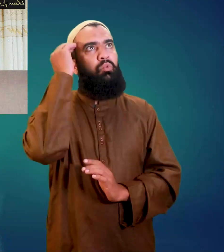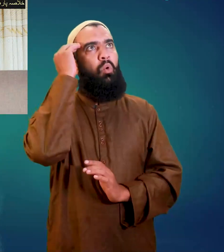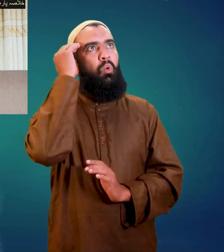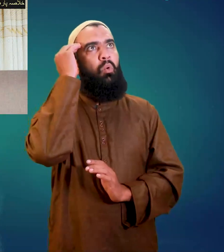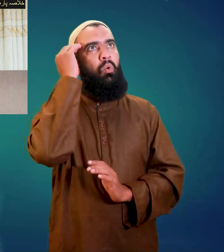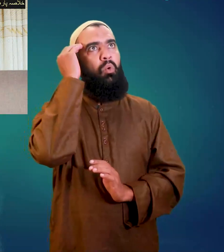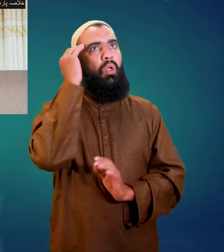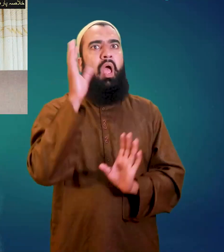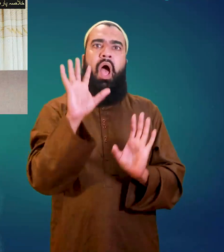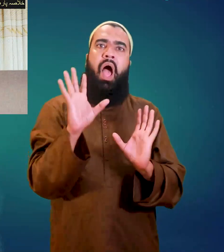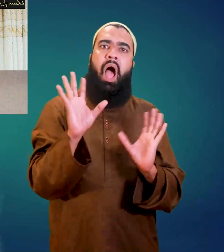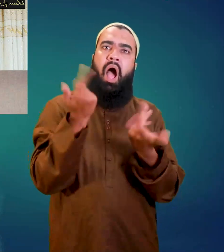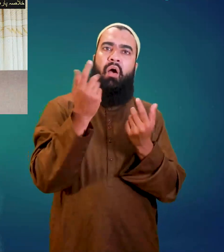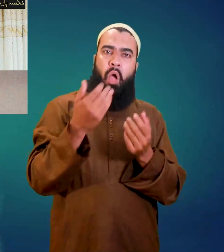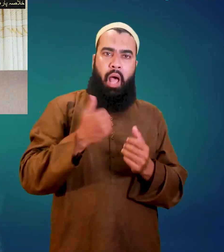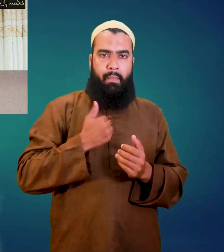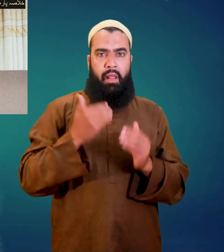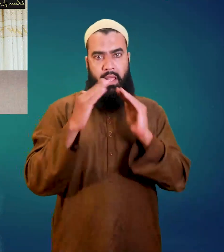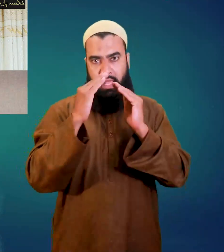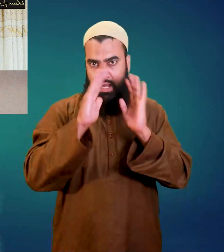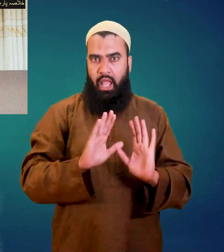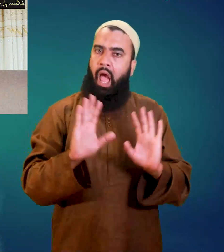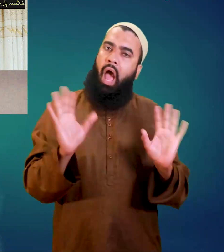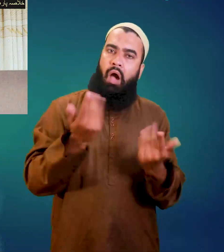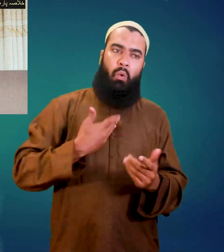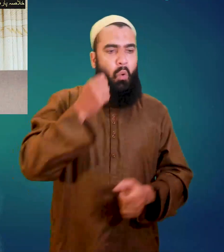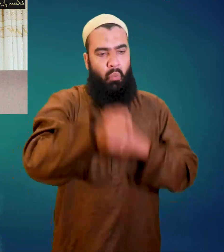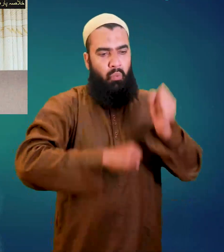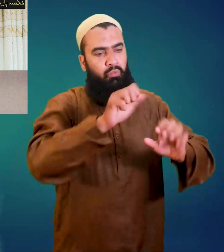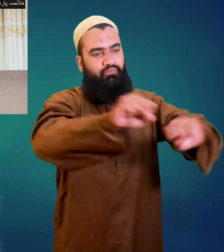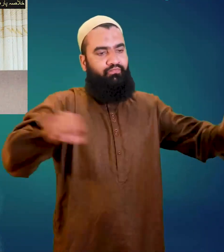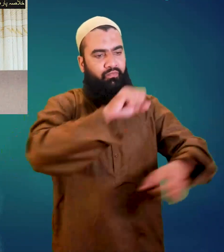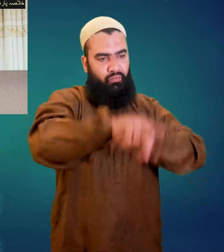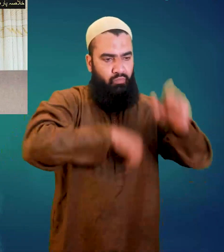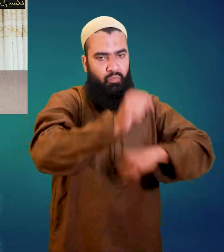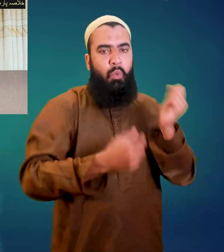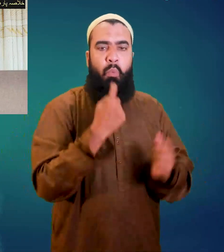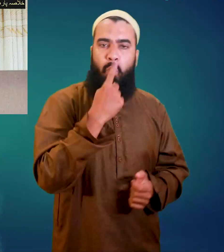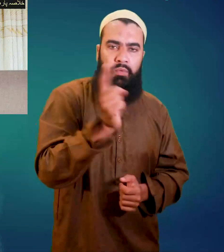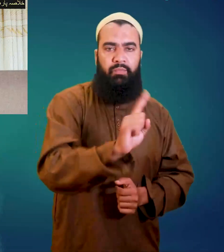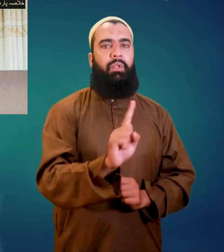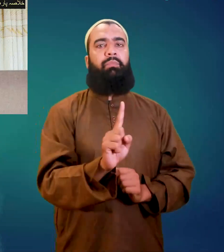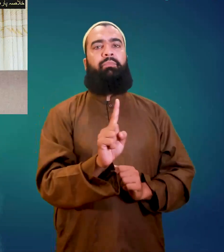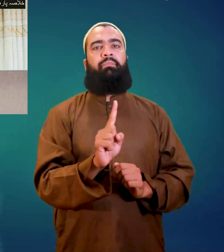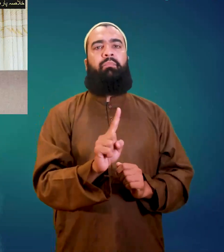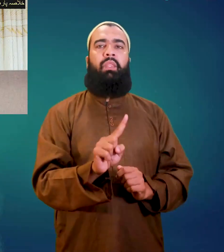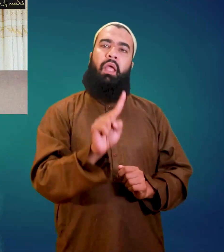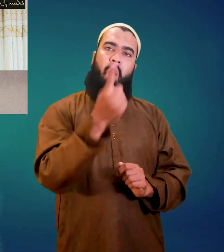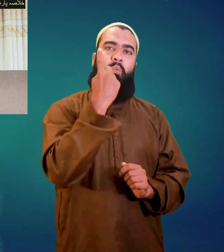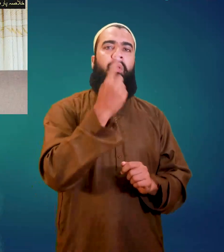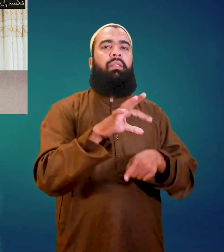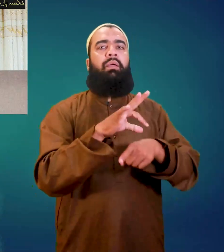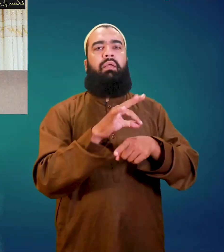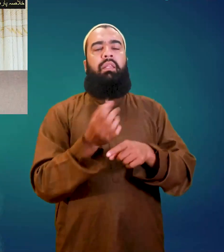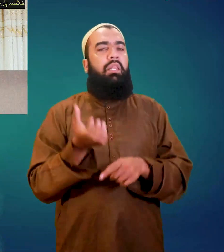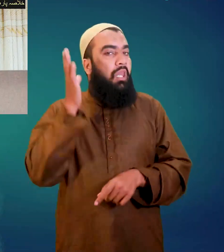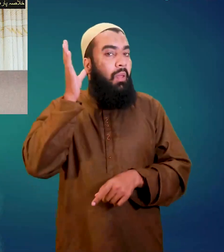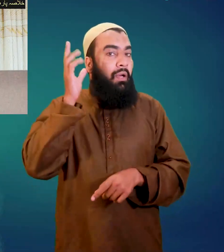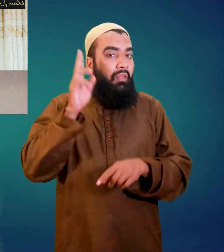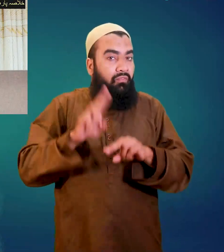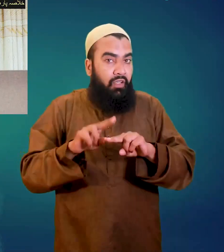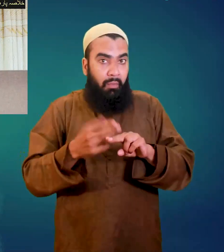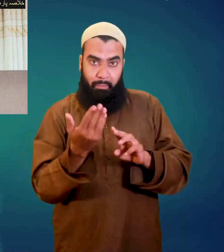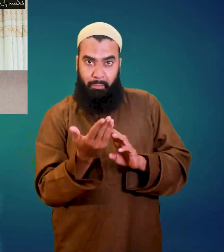ہے، اور وہ مواقع 3 ہیں۔ نمبر 1 فجر کی نماز سے پہلے، نمبر 2 دوپہر